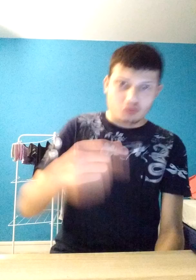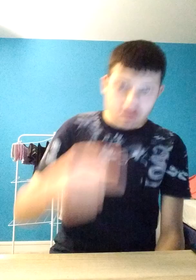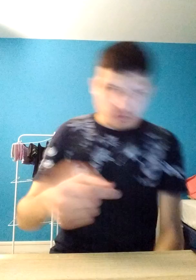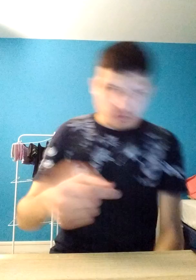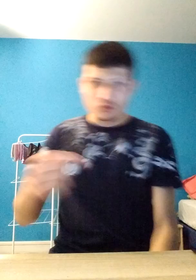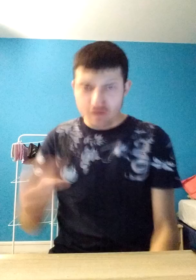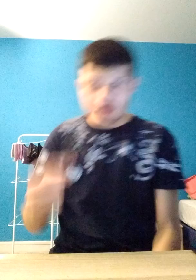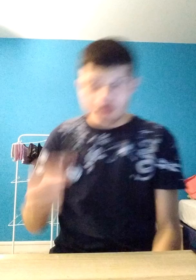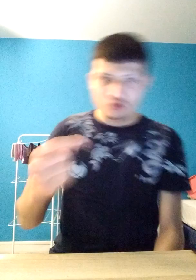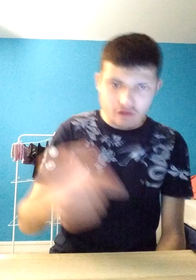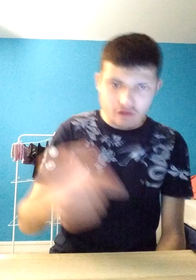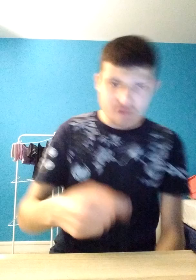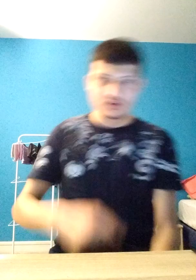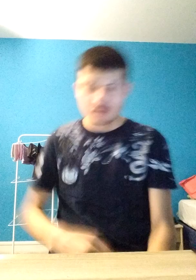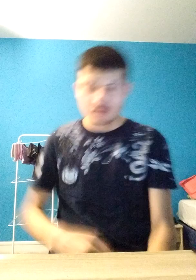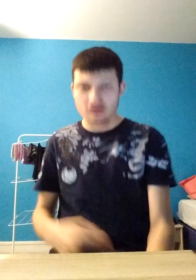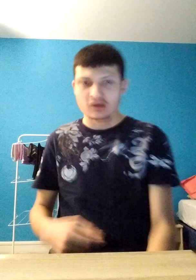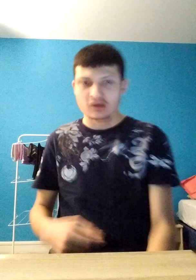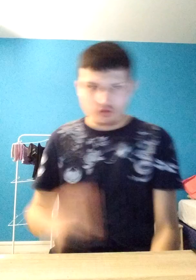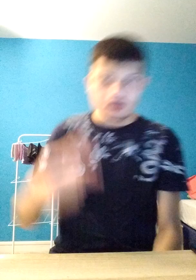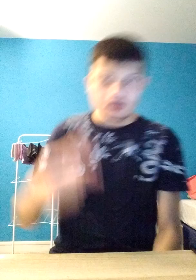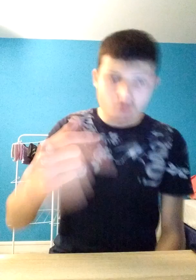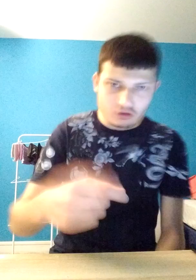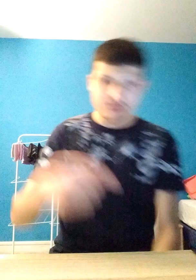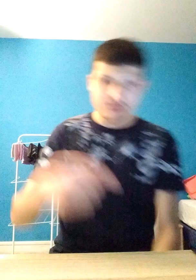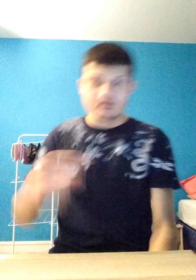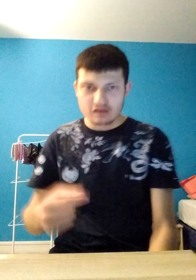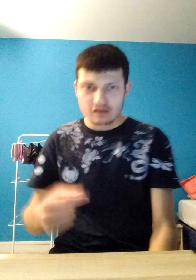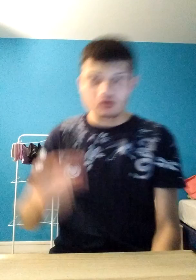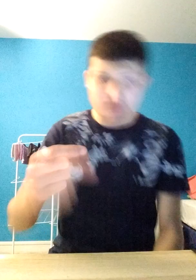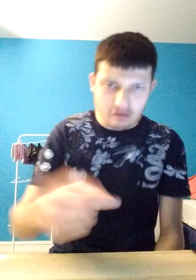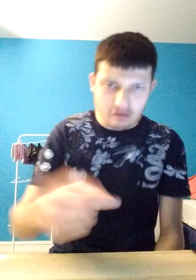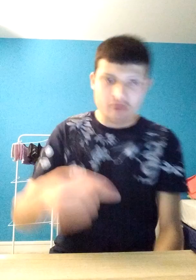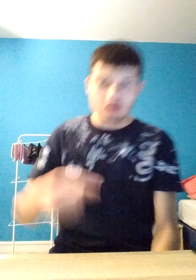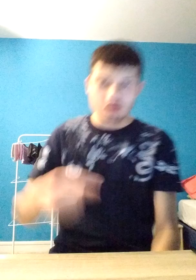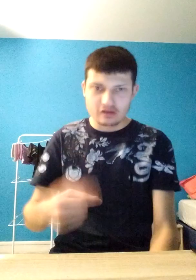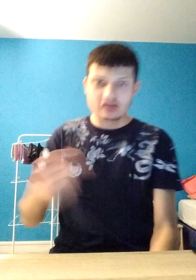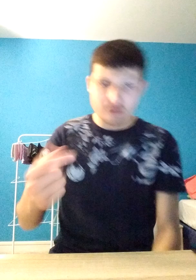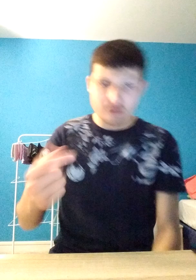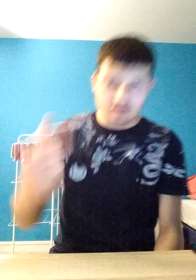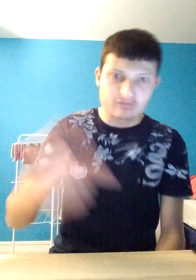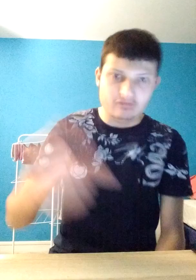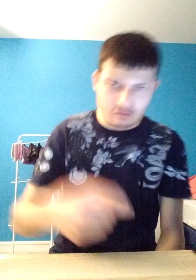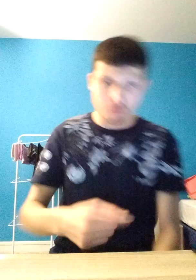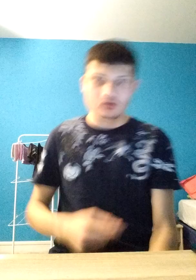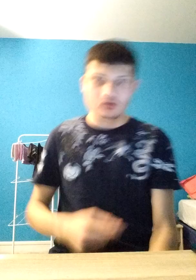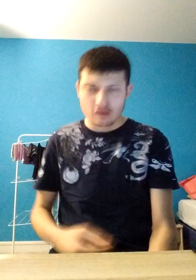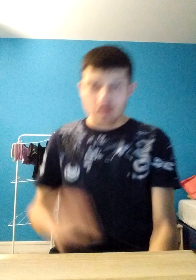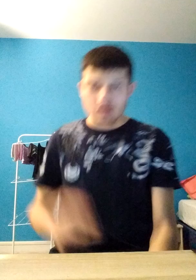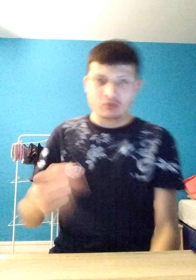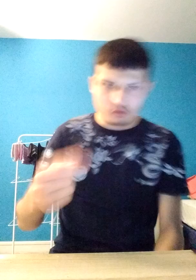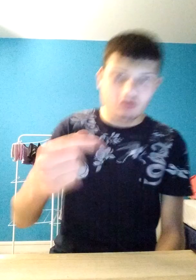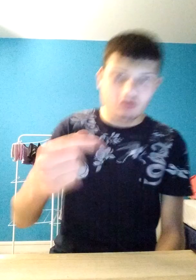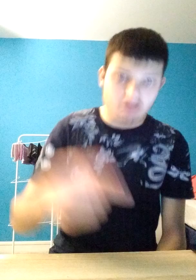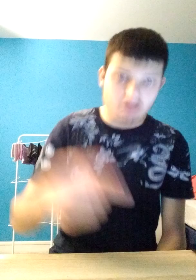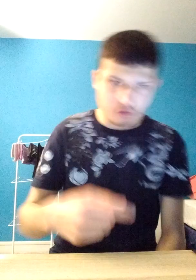depuis je suis au collège. Quand j'étais au collège, j'avais des potes et des potes et j'avais des potes. Mais en ce moment, je sais pas comment